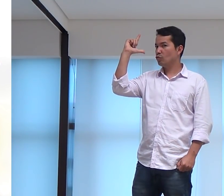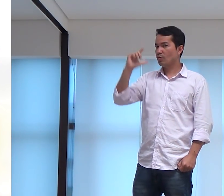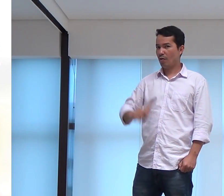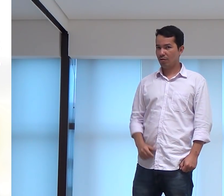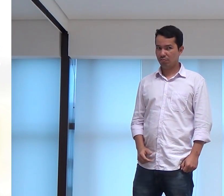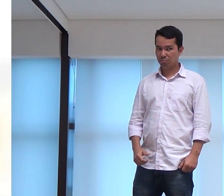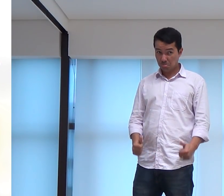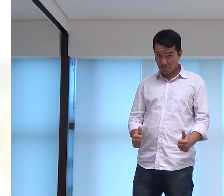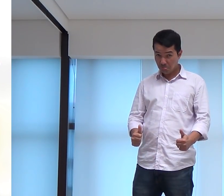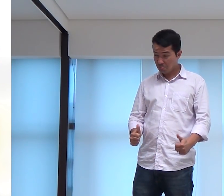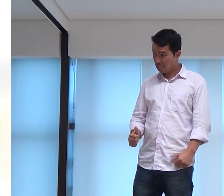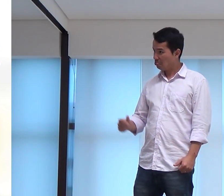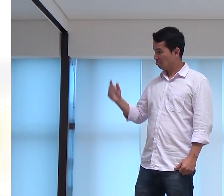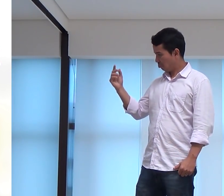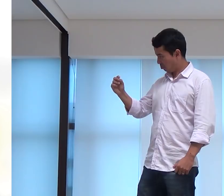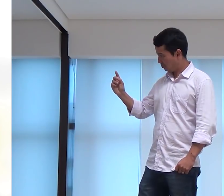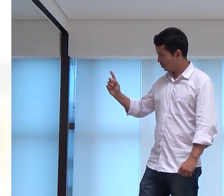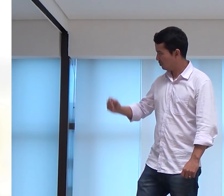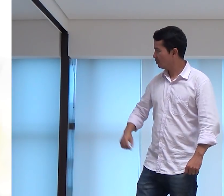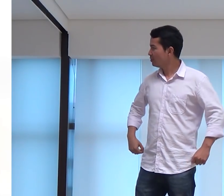sol. Certo?